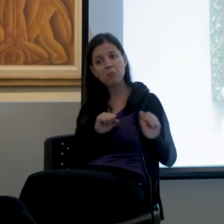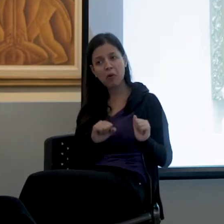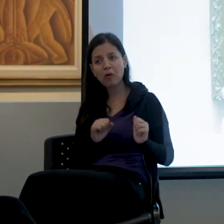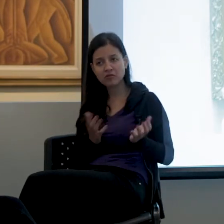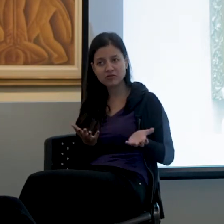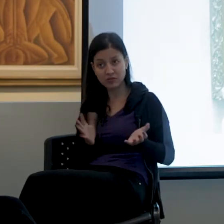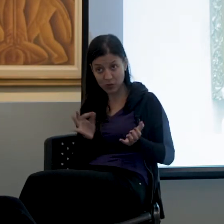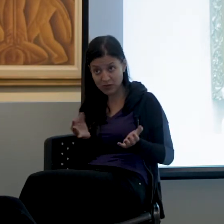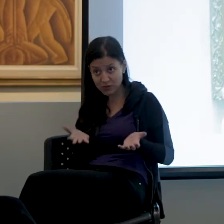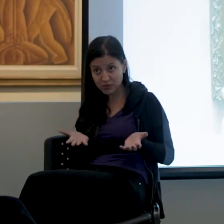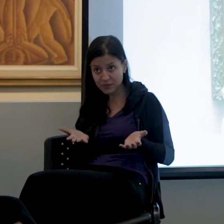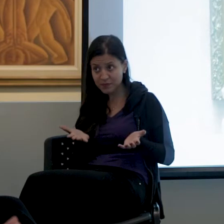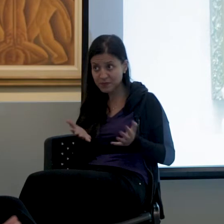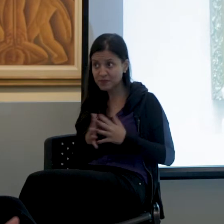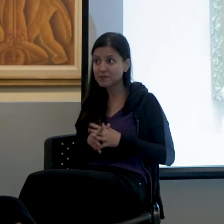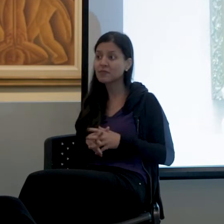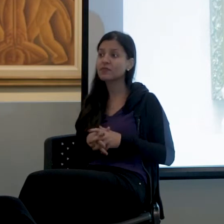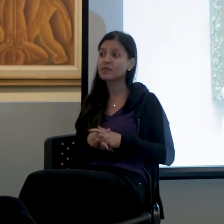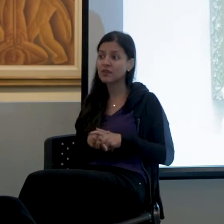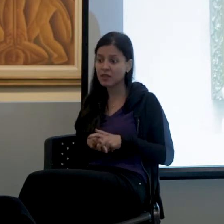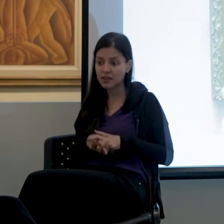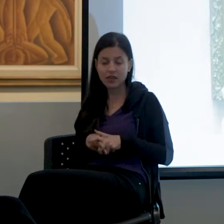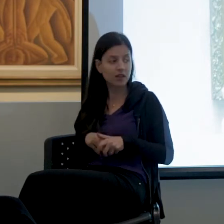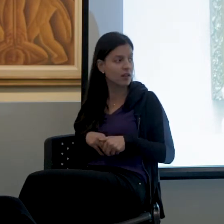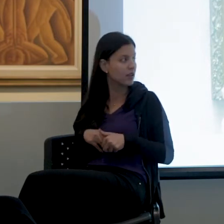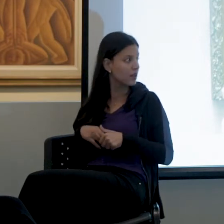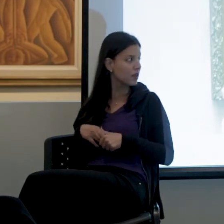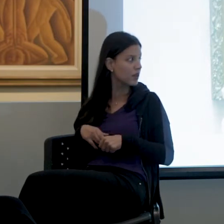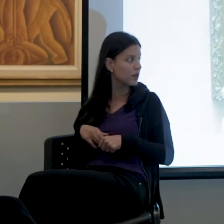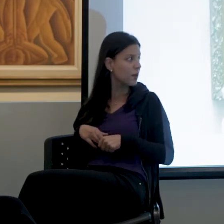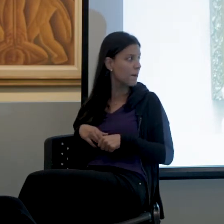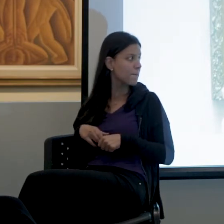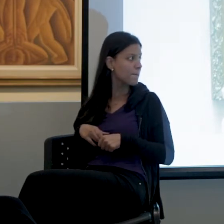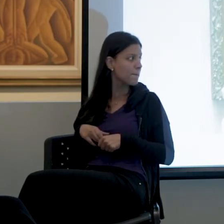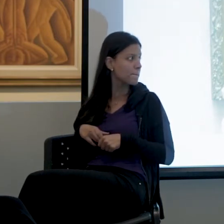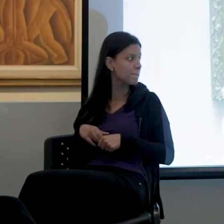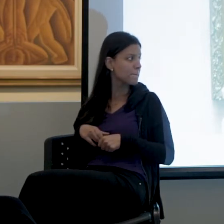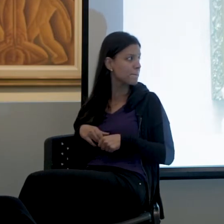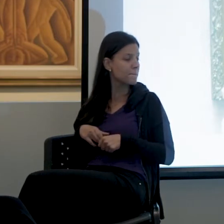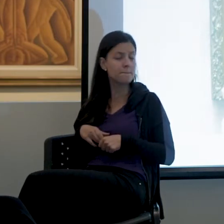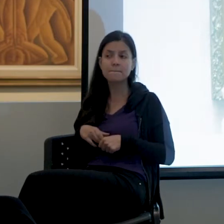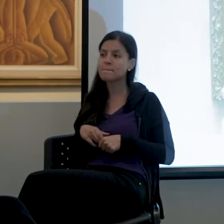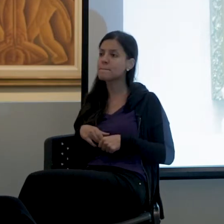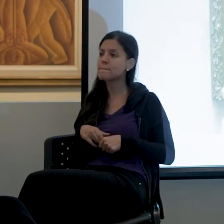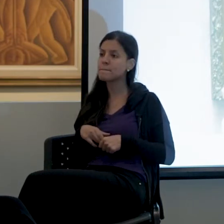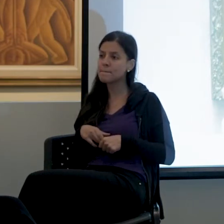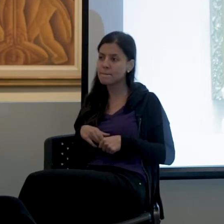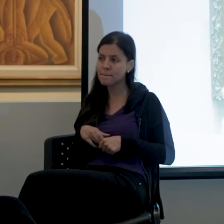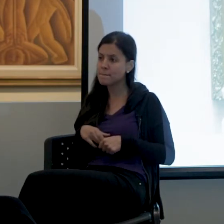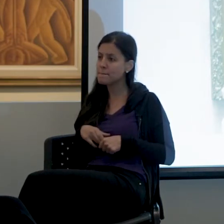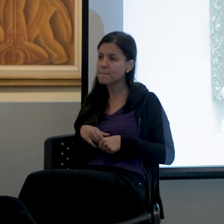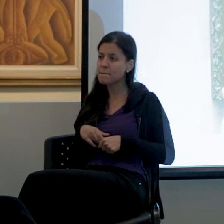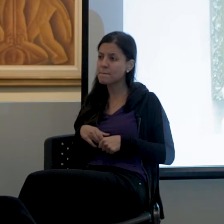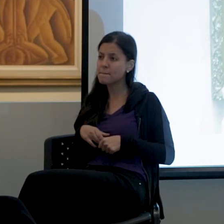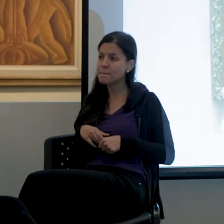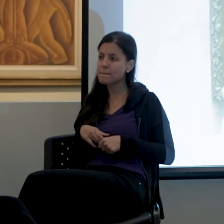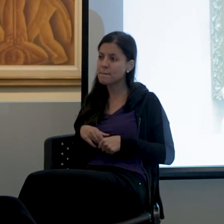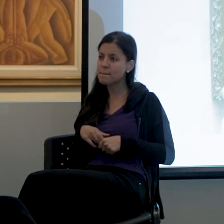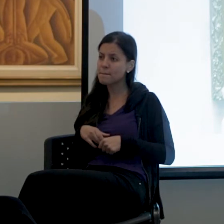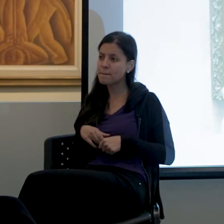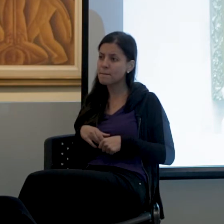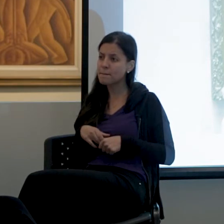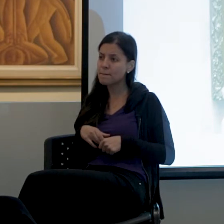Não é isso? Mas é estranho imaginar isso, né? Que Montmartre, aquele